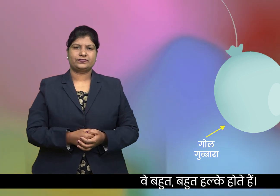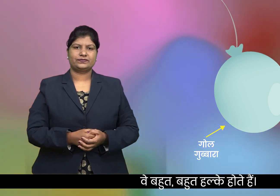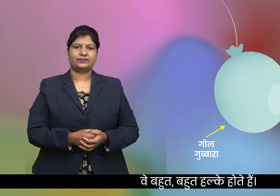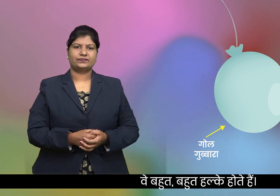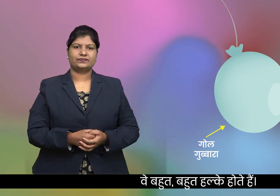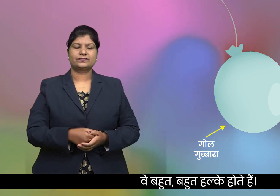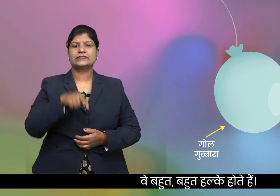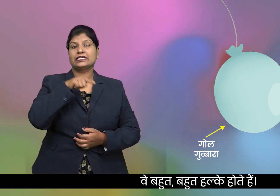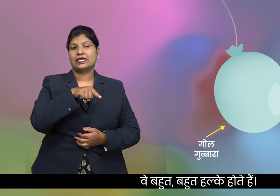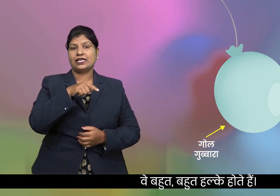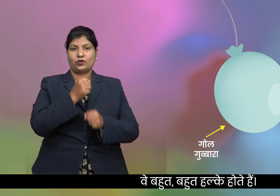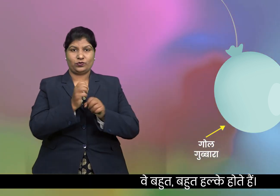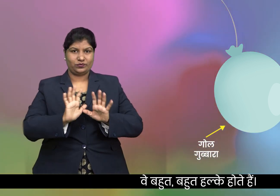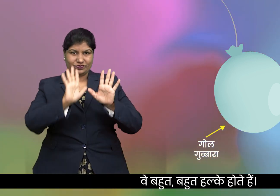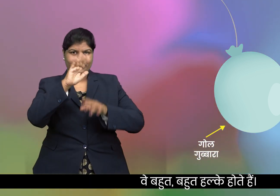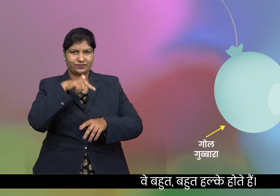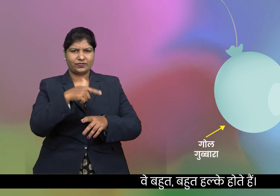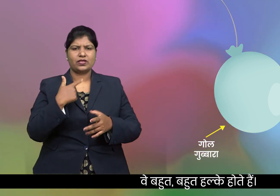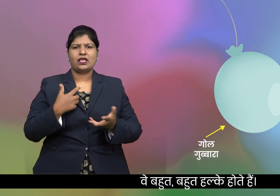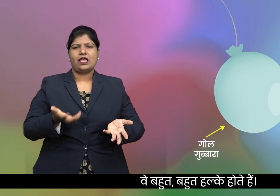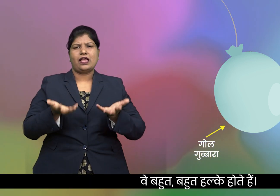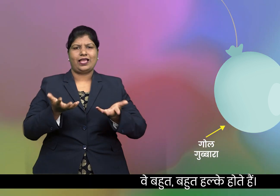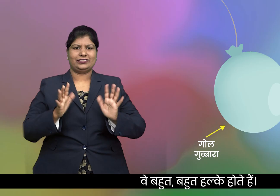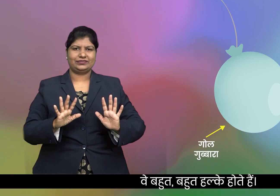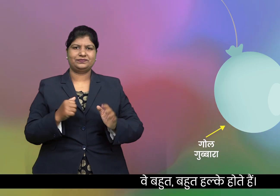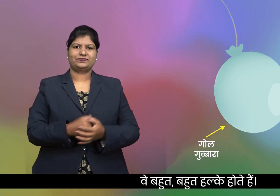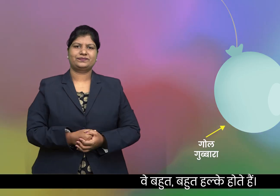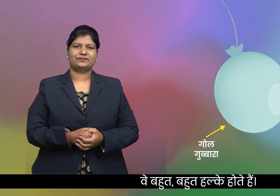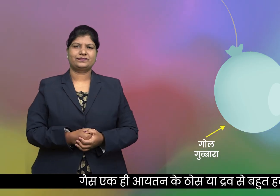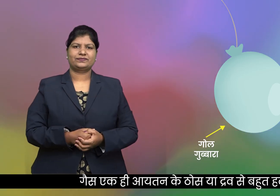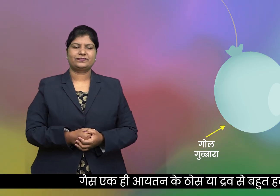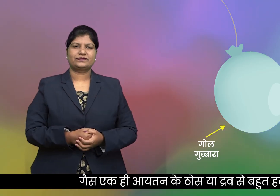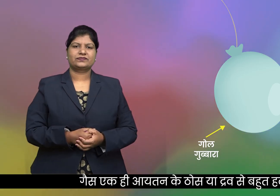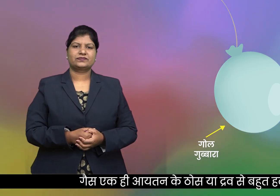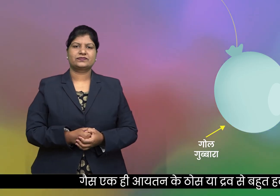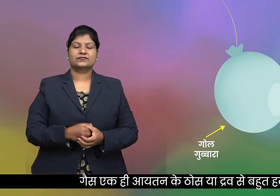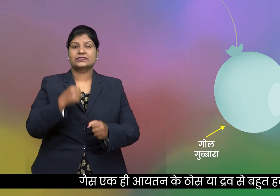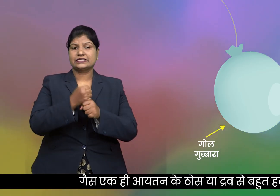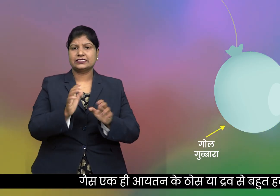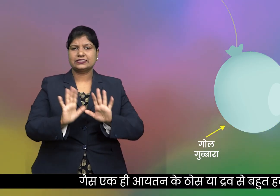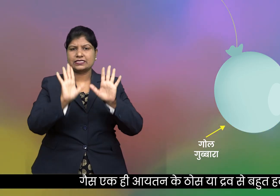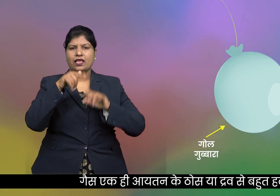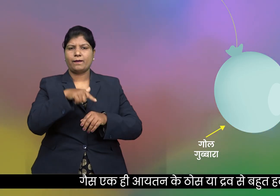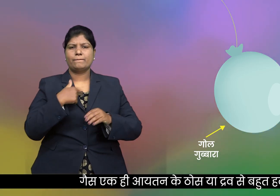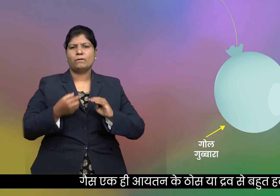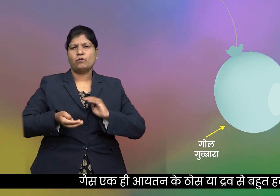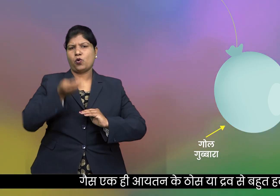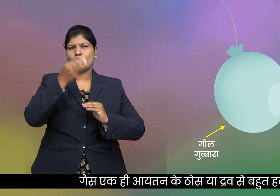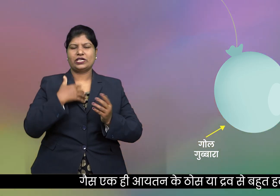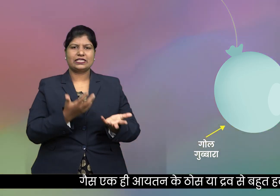वे बहुत बहुत हल्के होते हैं। गैस एक ही आयतन के